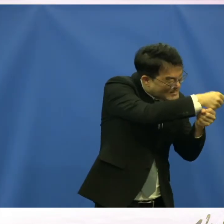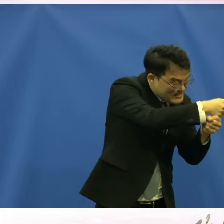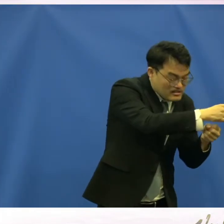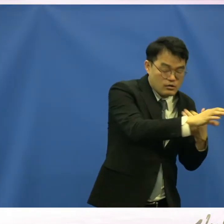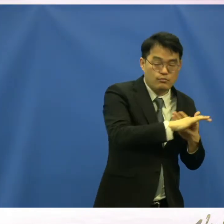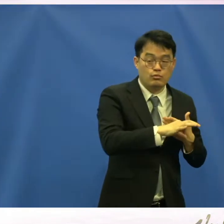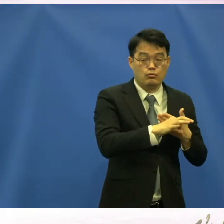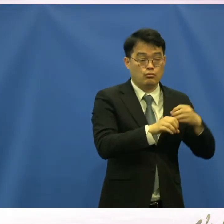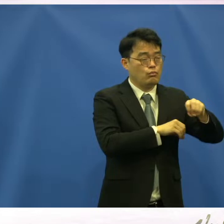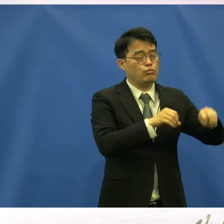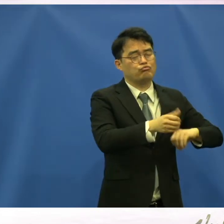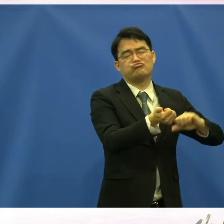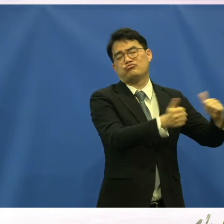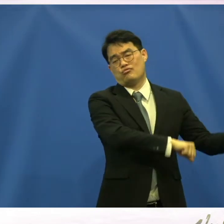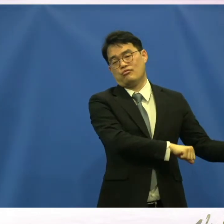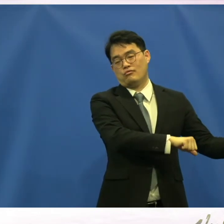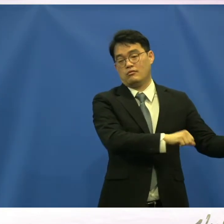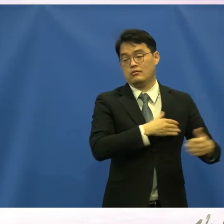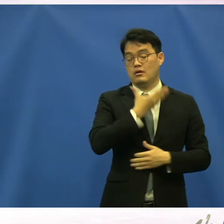죽으면 살고.